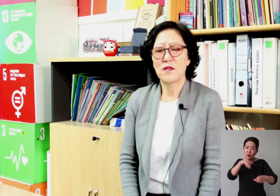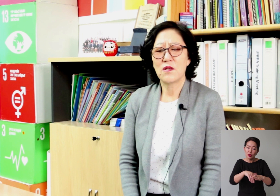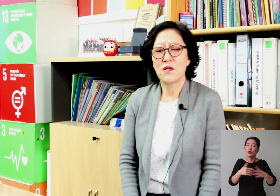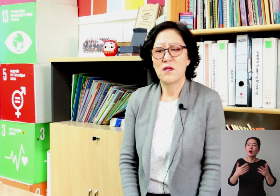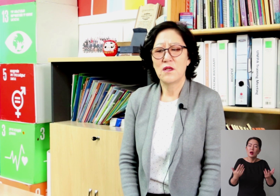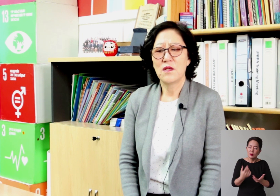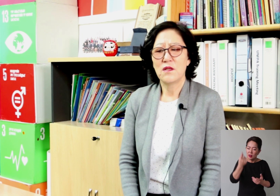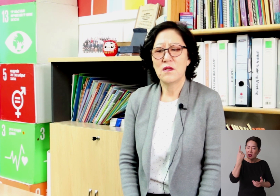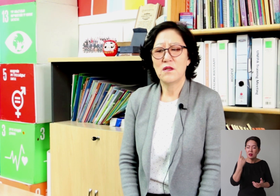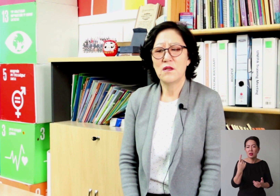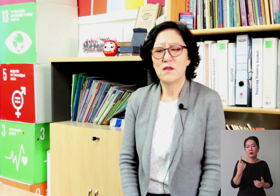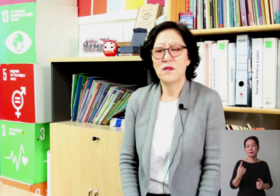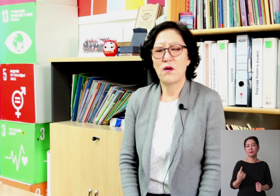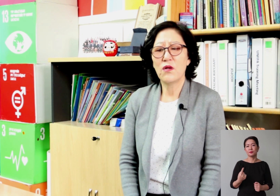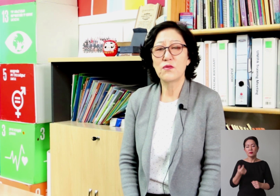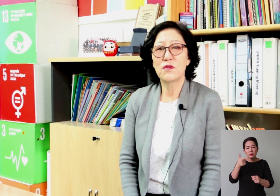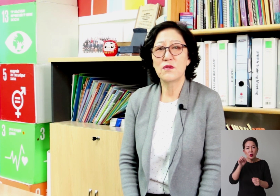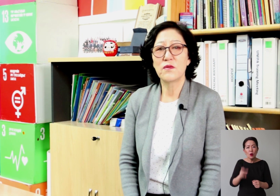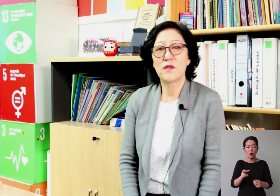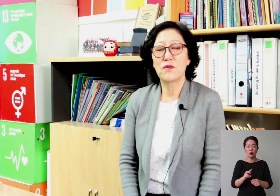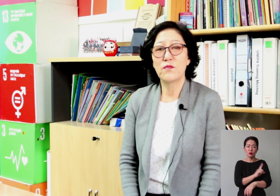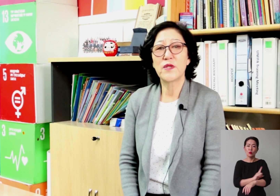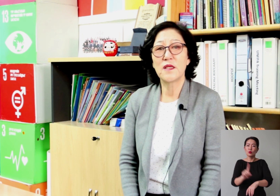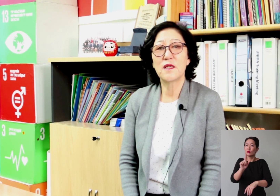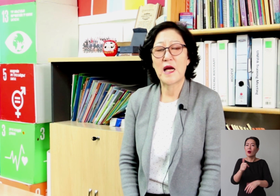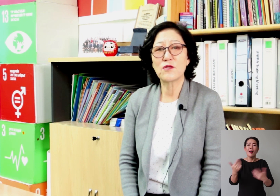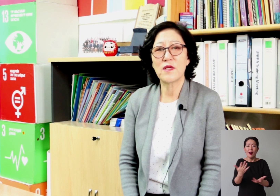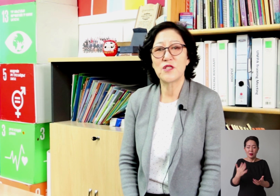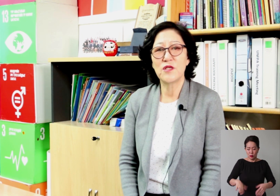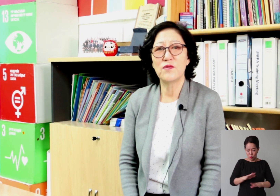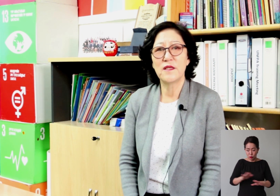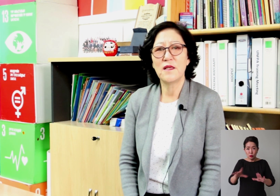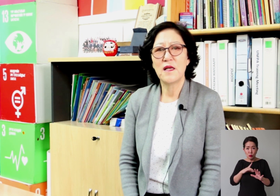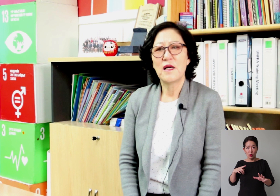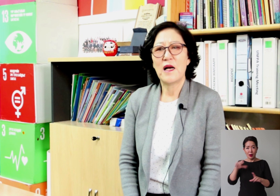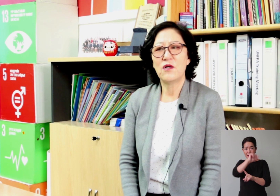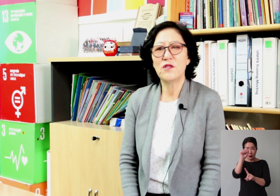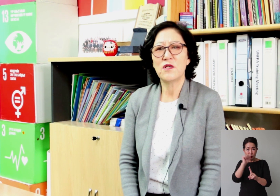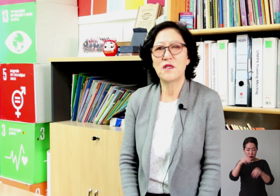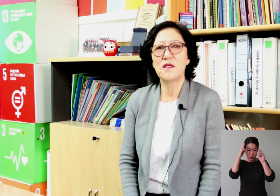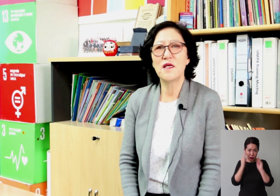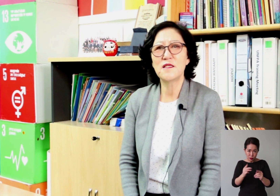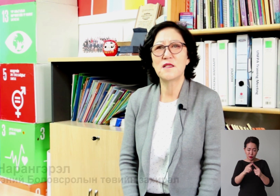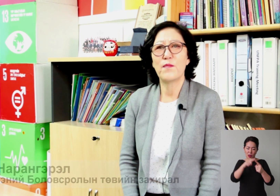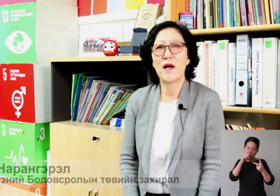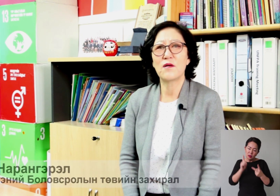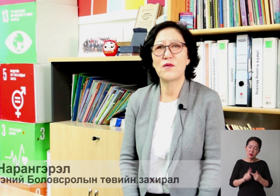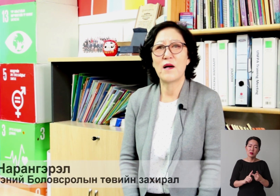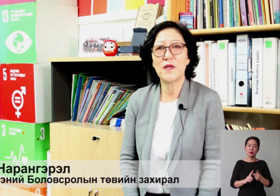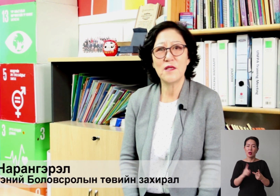одоо гол үрдэн нь бол дүн бол тэднийг асуудлаа шийдвэрлэдэг. А хоёр дахь тэрнээс багагүй хамгийн